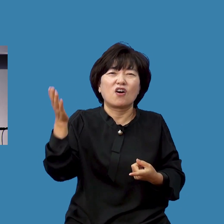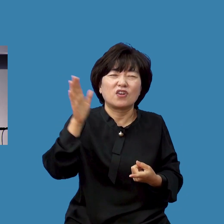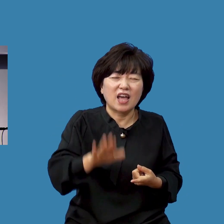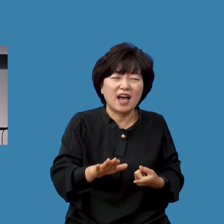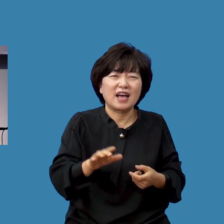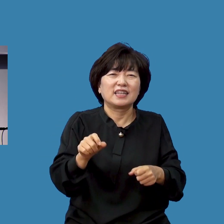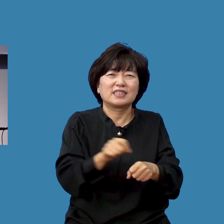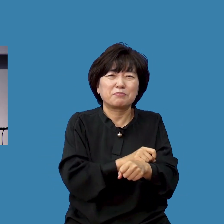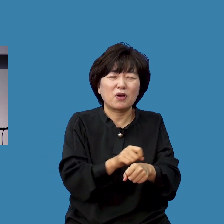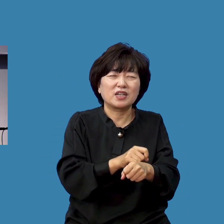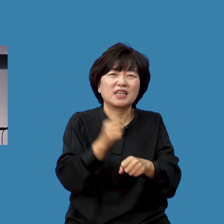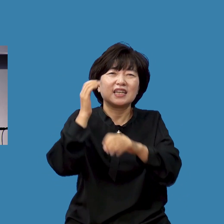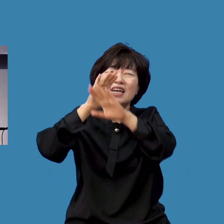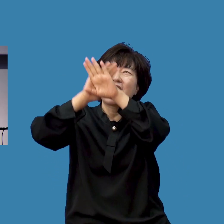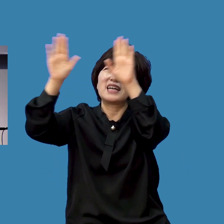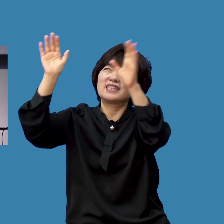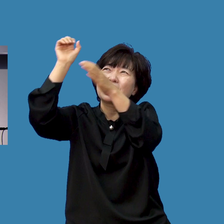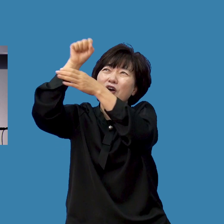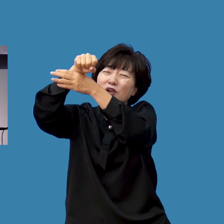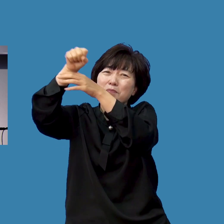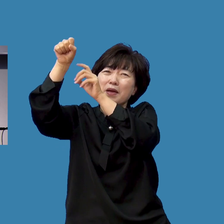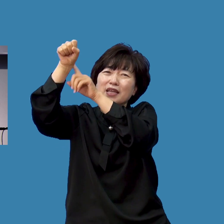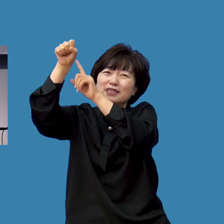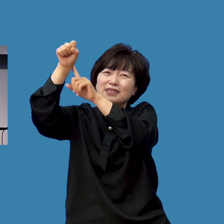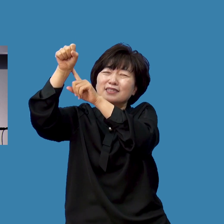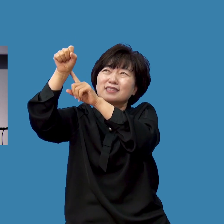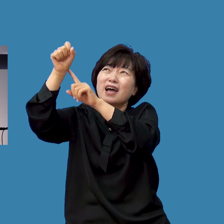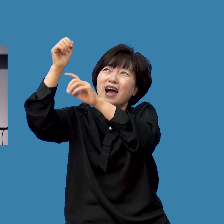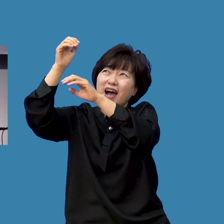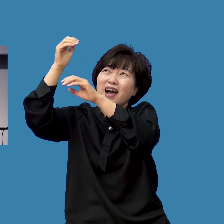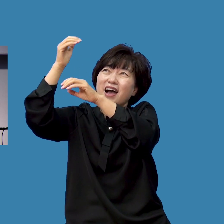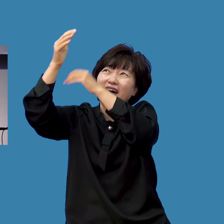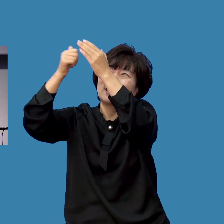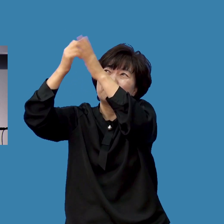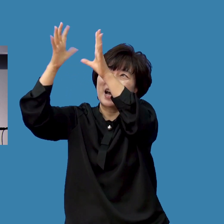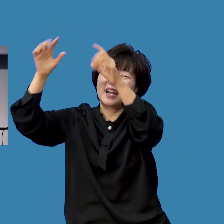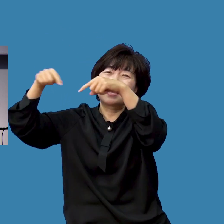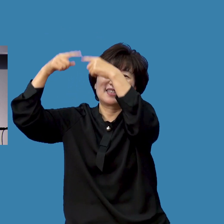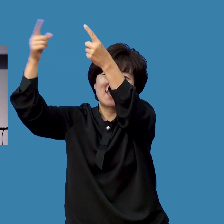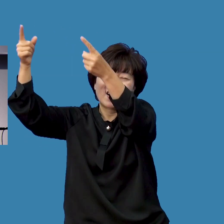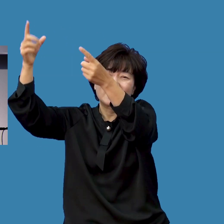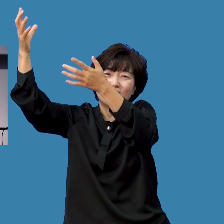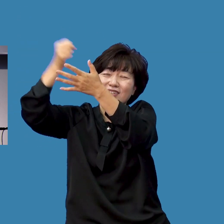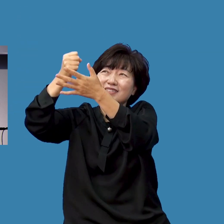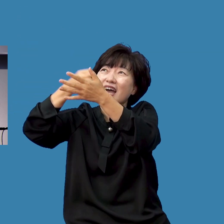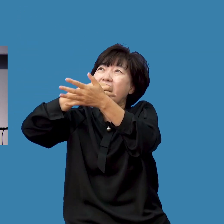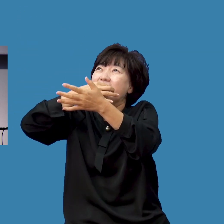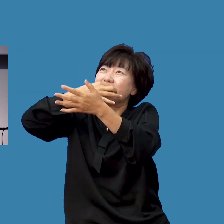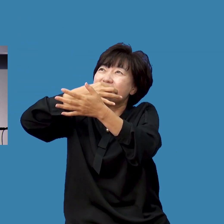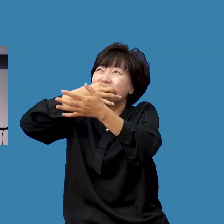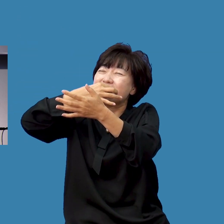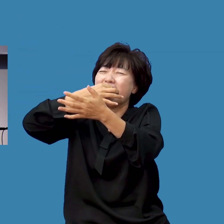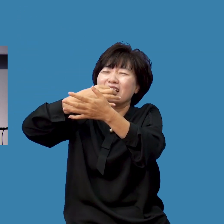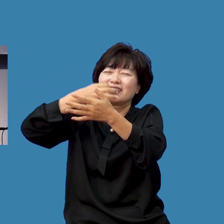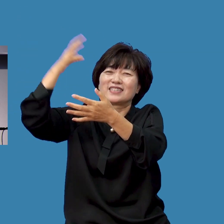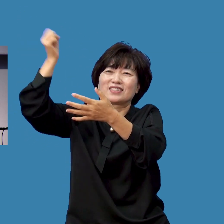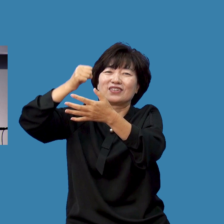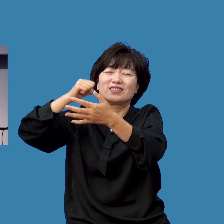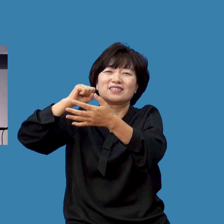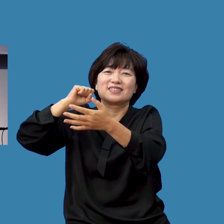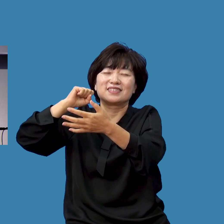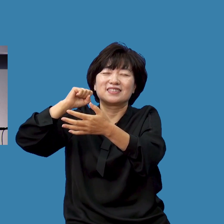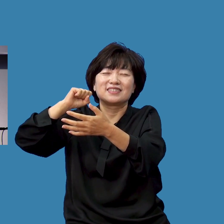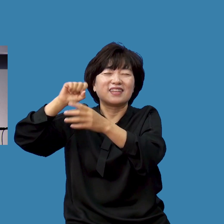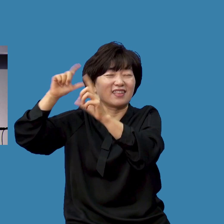근데 특별히 뭐 하늘의 열매 같은 경우에 우리가 어차피 열매가 하늘에 있는 거니까 그걸 욕심내서 막 하려고 그러는 사람은 많지